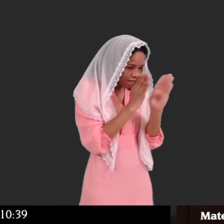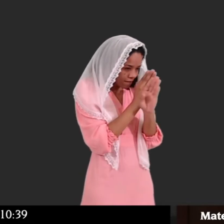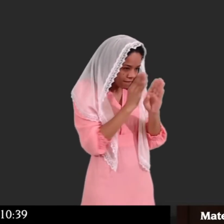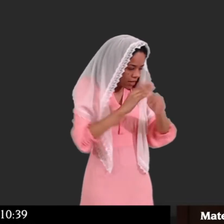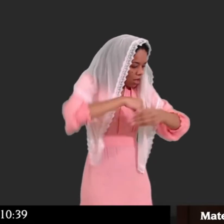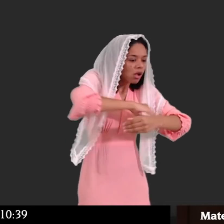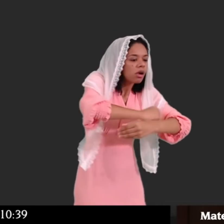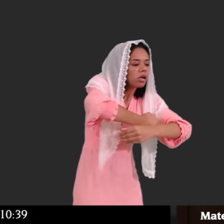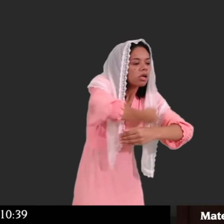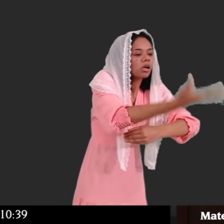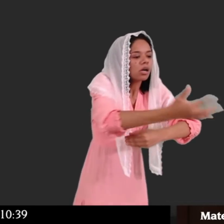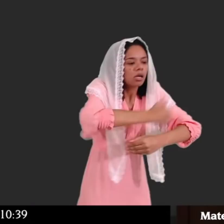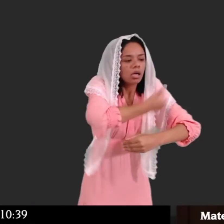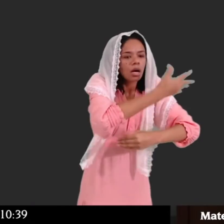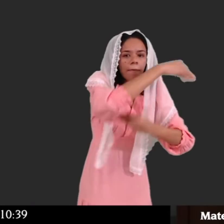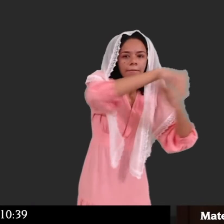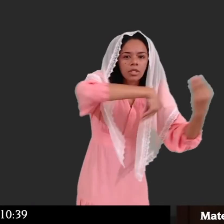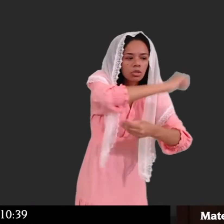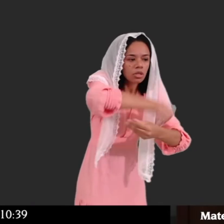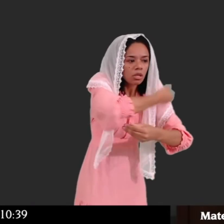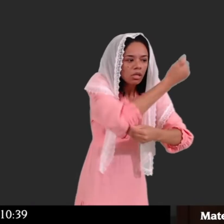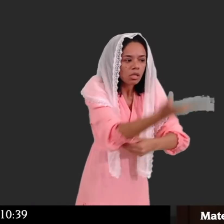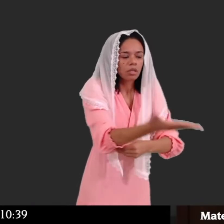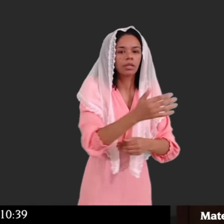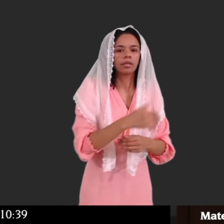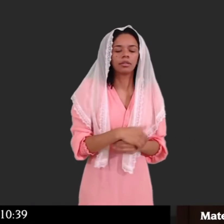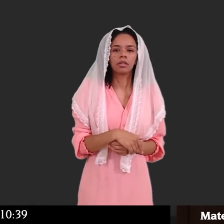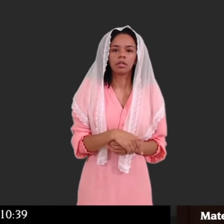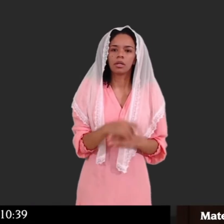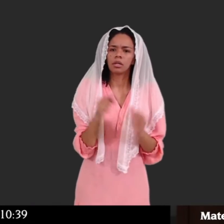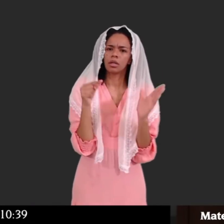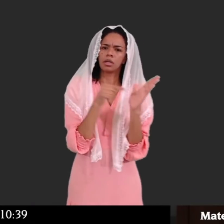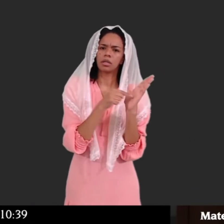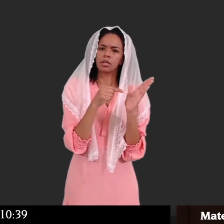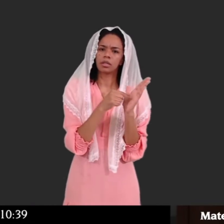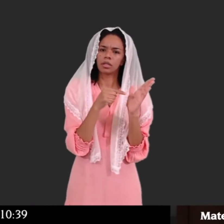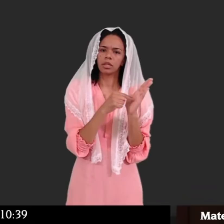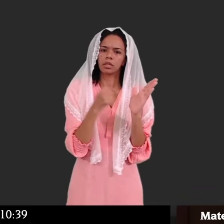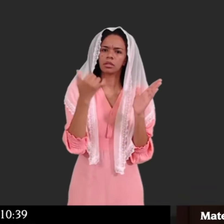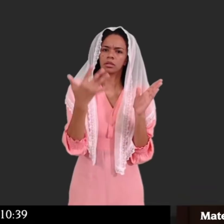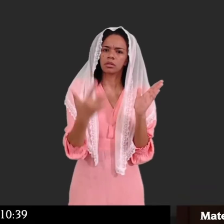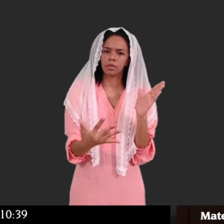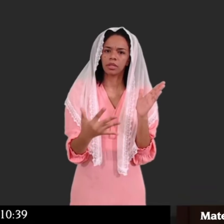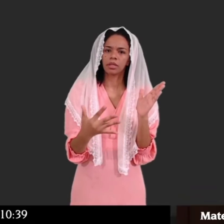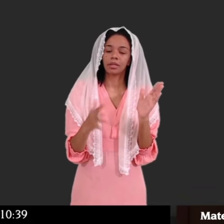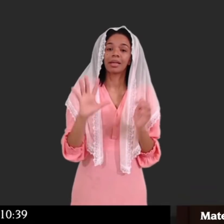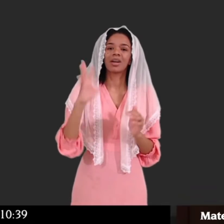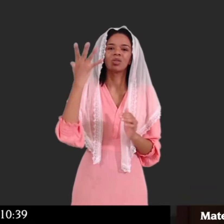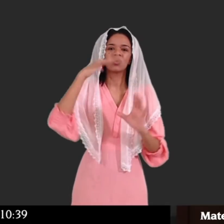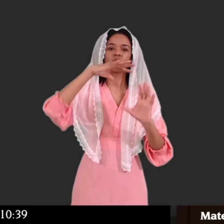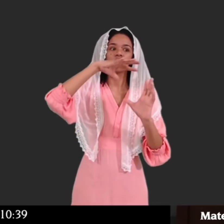Aqui está patente o que aconteceu com a